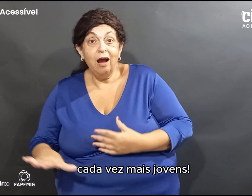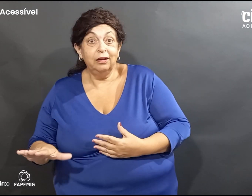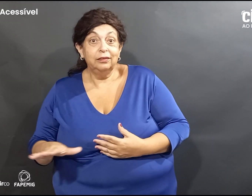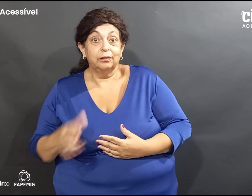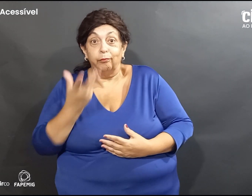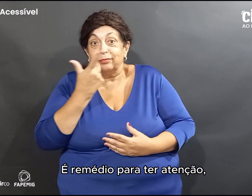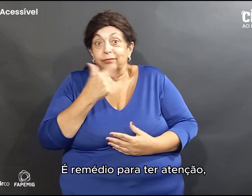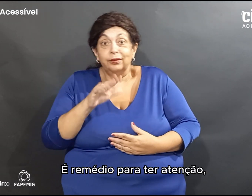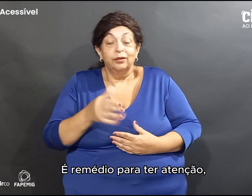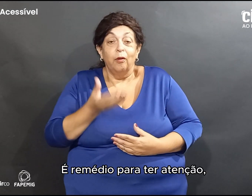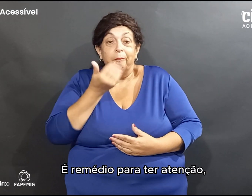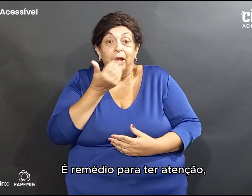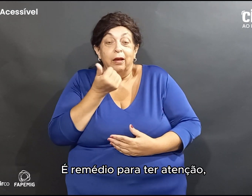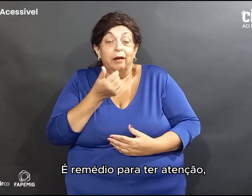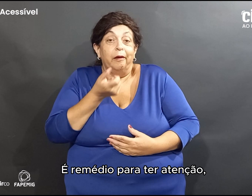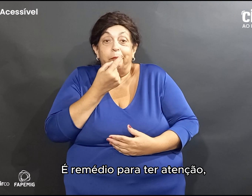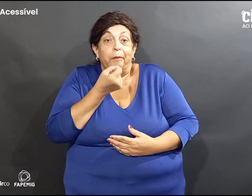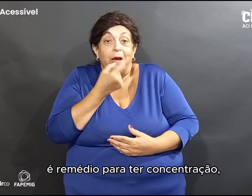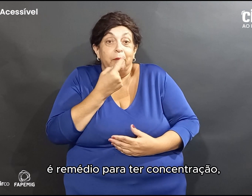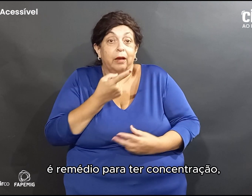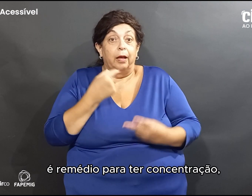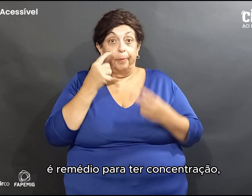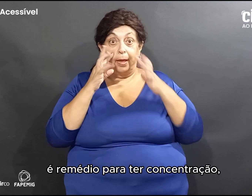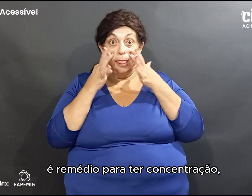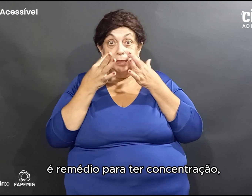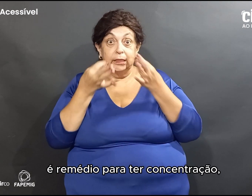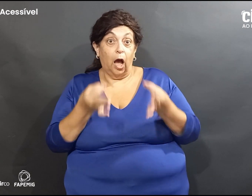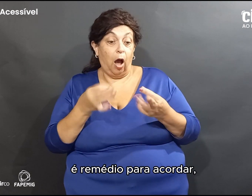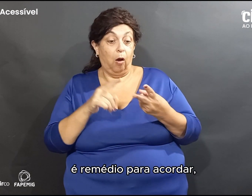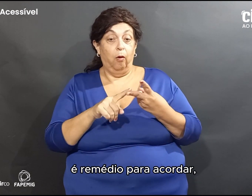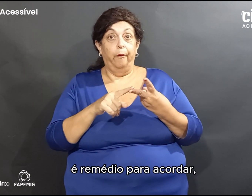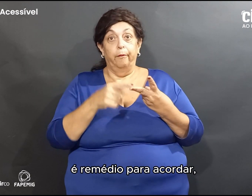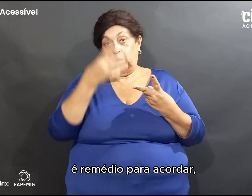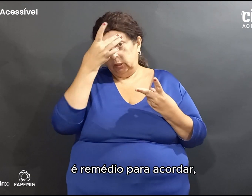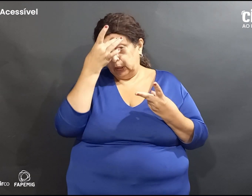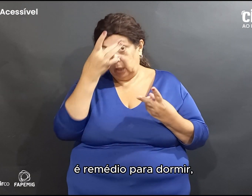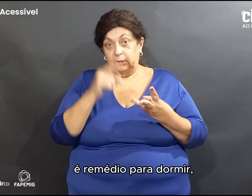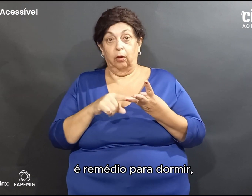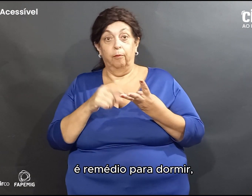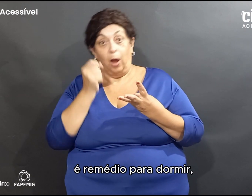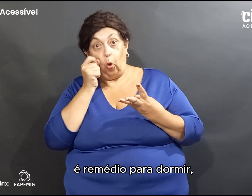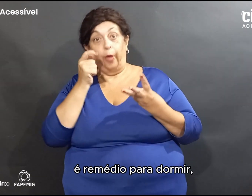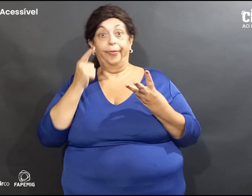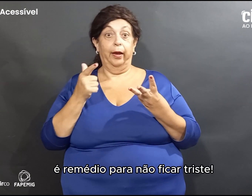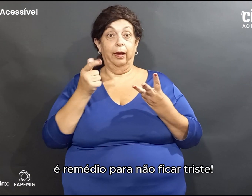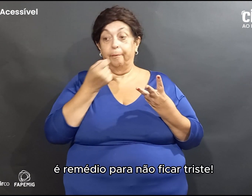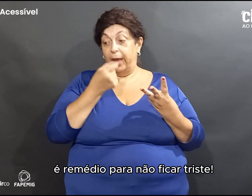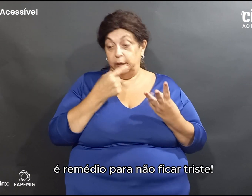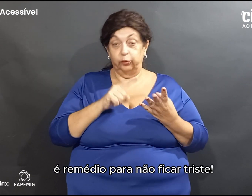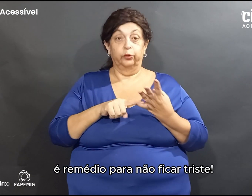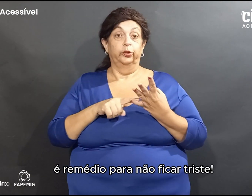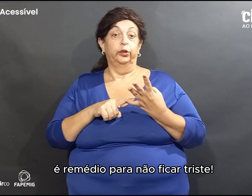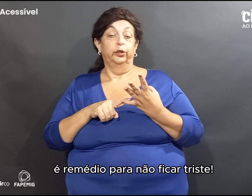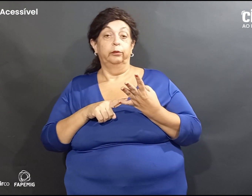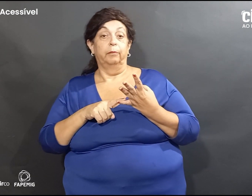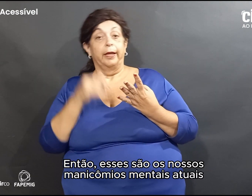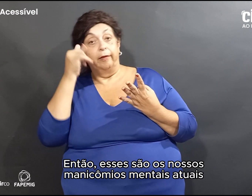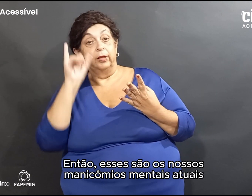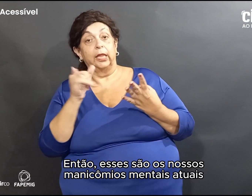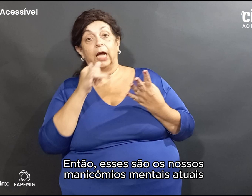né? É remédio para ter atenção, é remédio para ter concentração, é remédio para acordar, é remédio para dormir, é remédio para não ficar triste. Então, esses são os